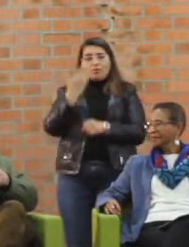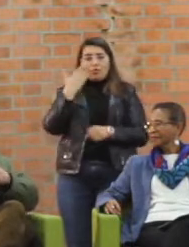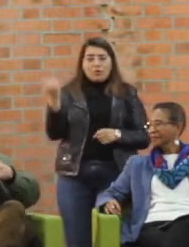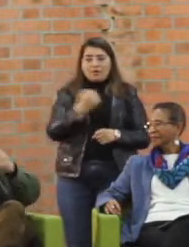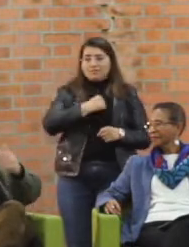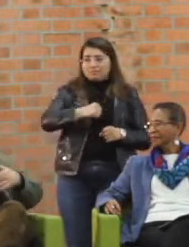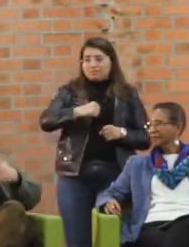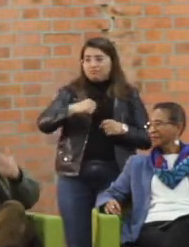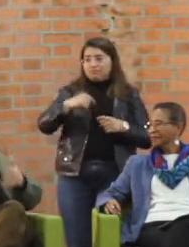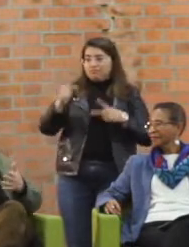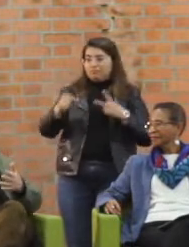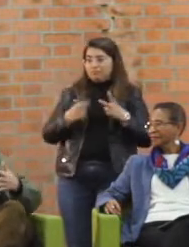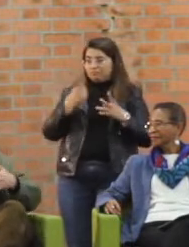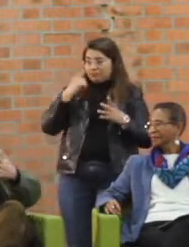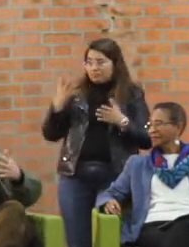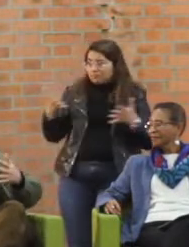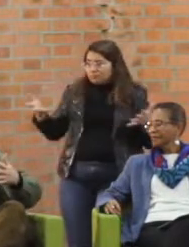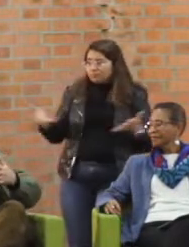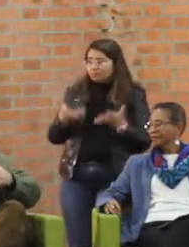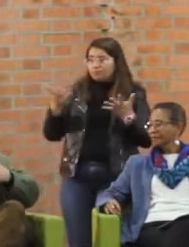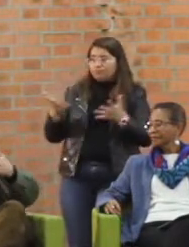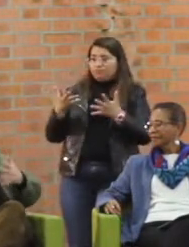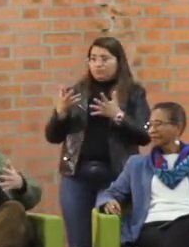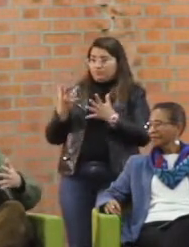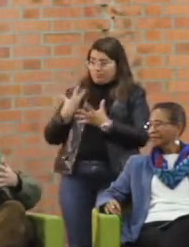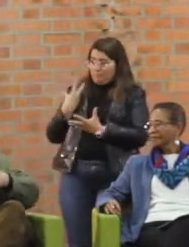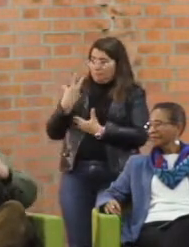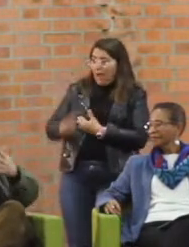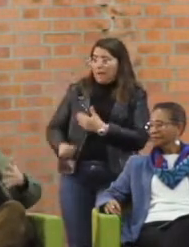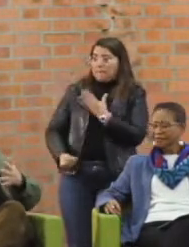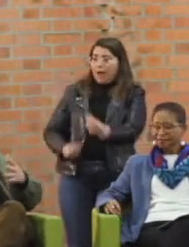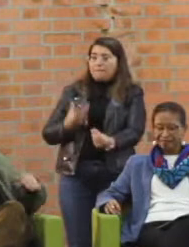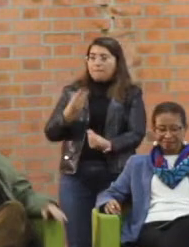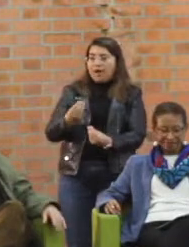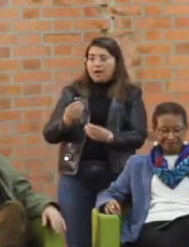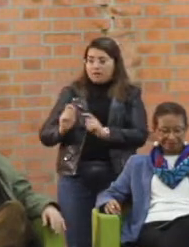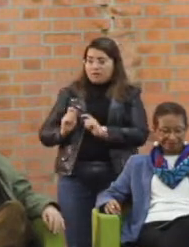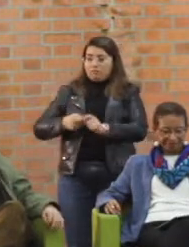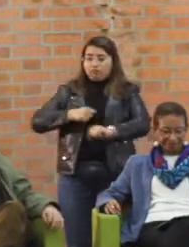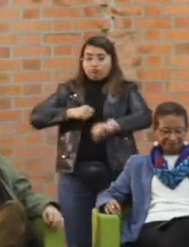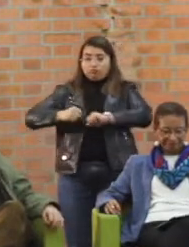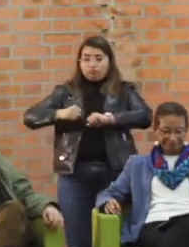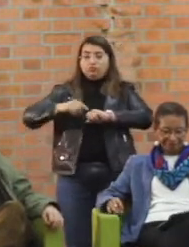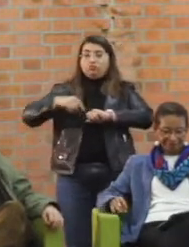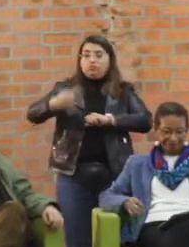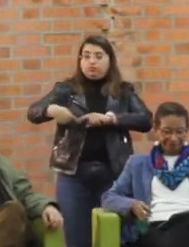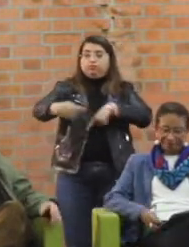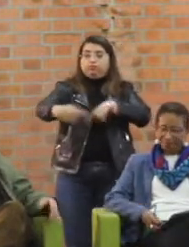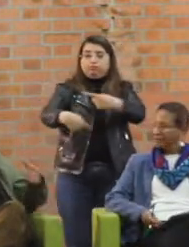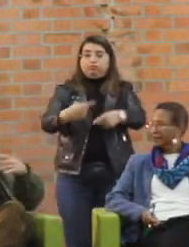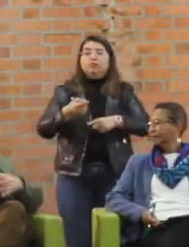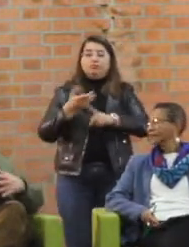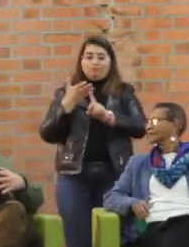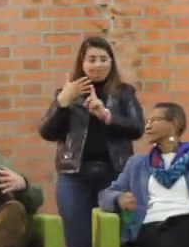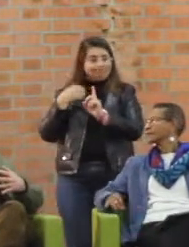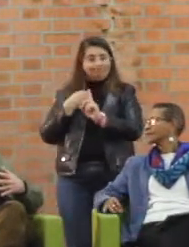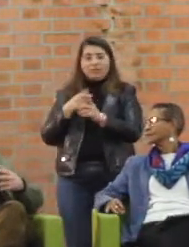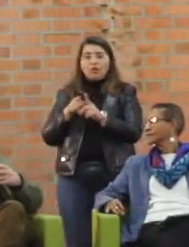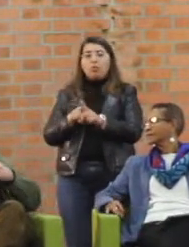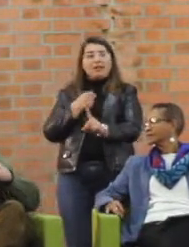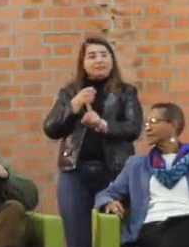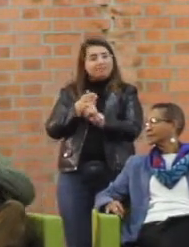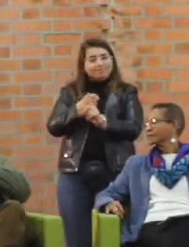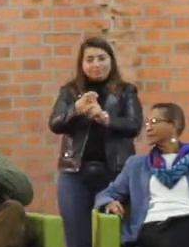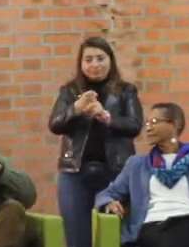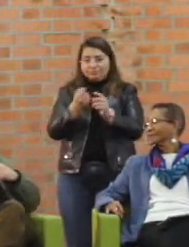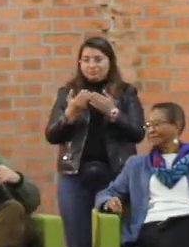de prolongar ese legado para que otras personas otras generaciones recojan esa bandera